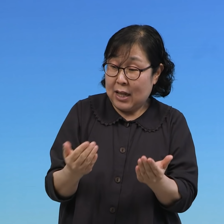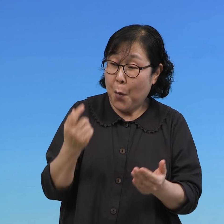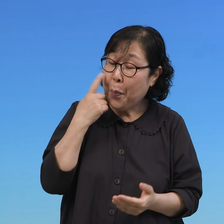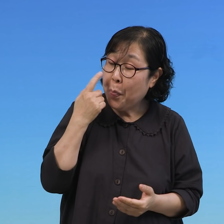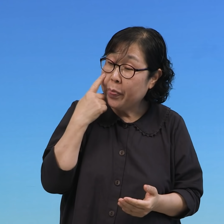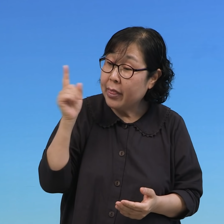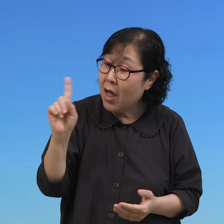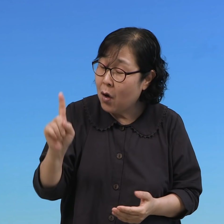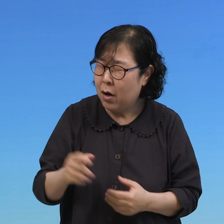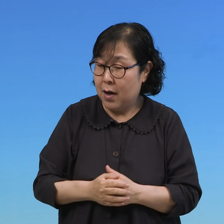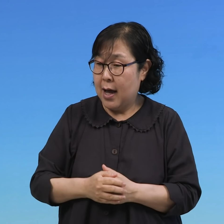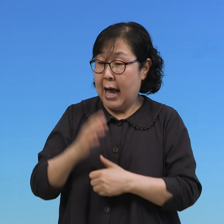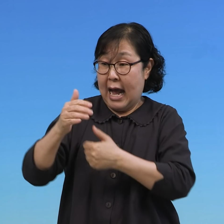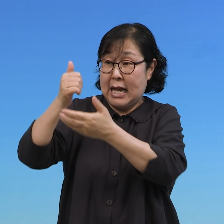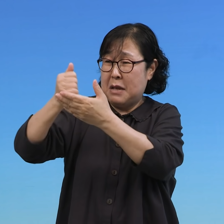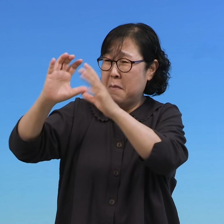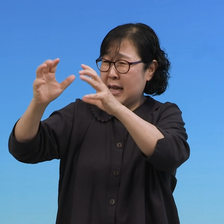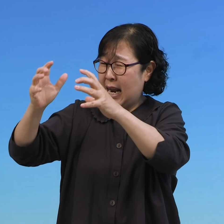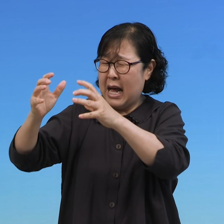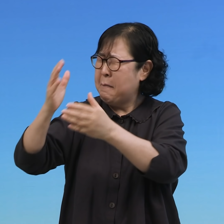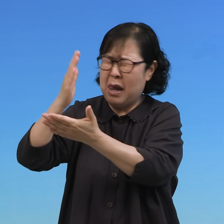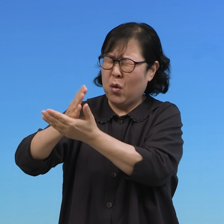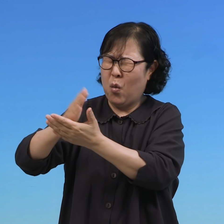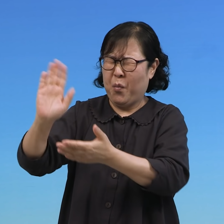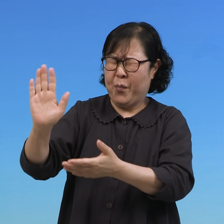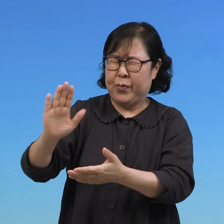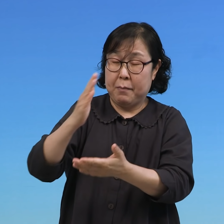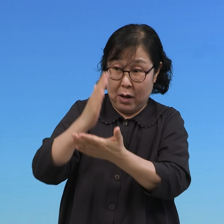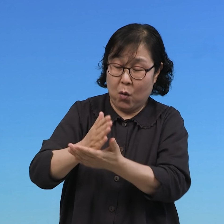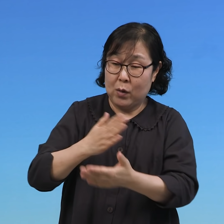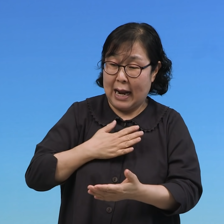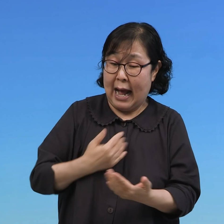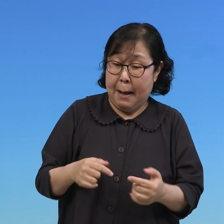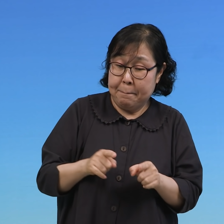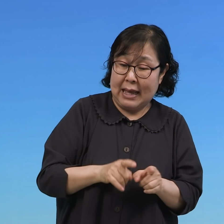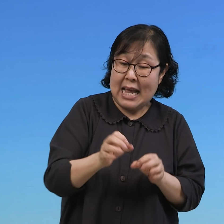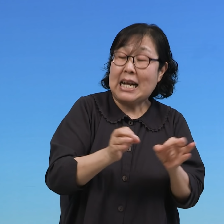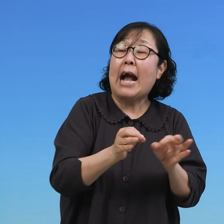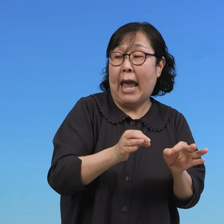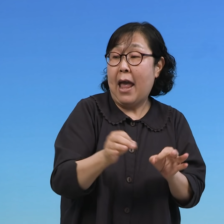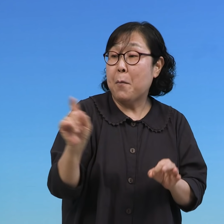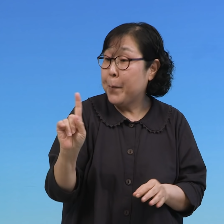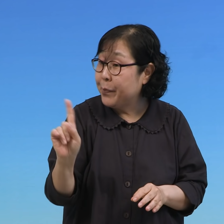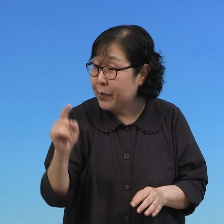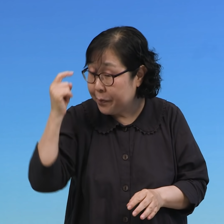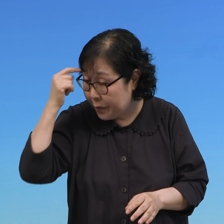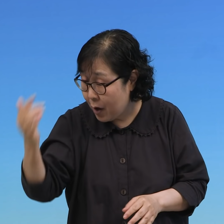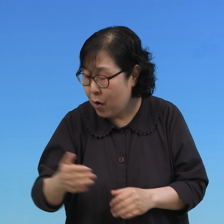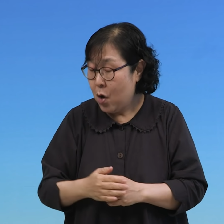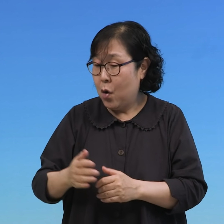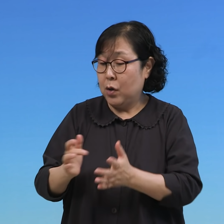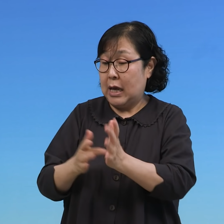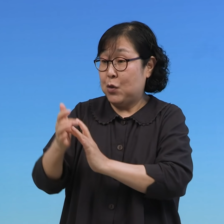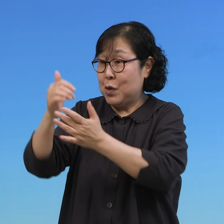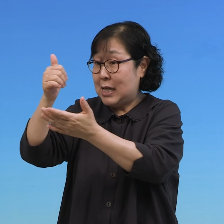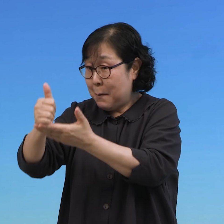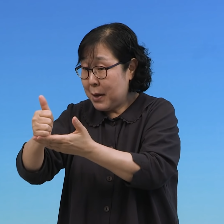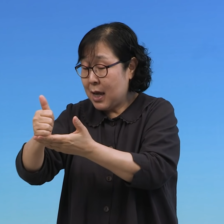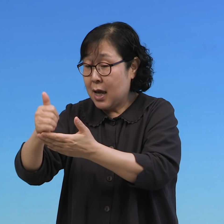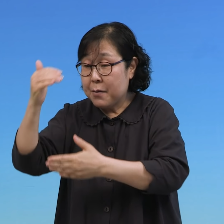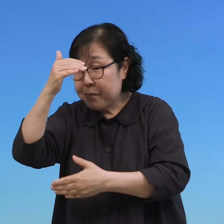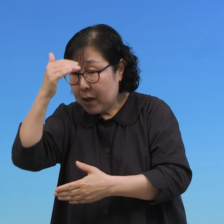동업합시다. 그 하나님 나라 이런 어려운 얘기 하지 마시고 나랑 동업합시다. 그래서 주님은 그냥